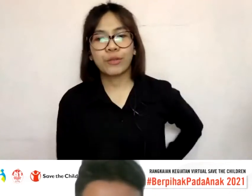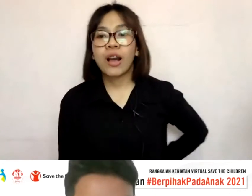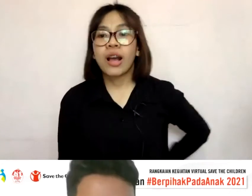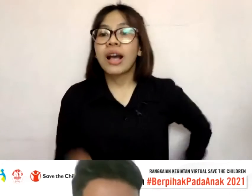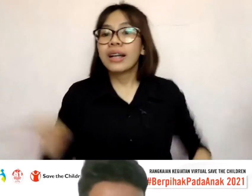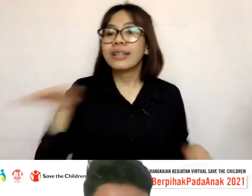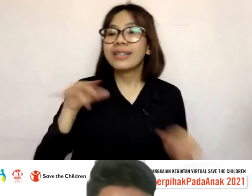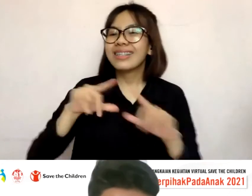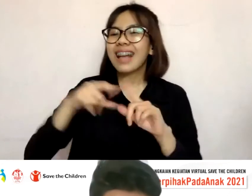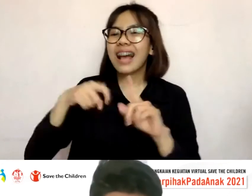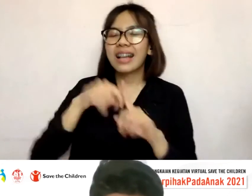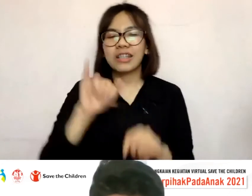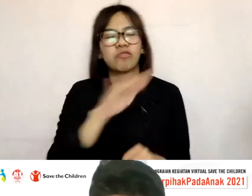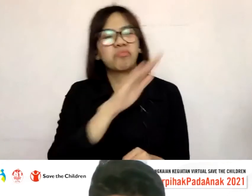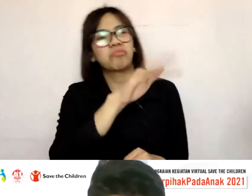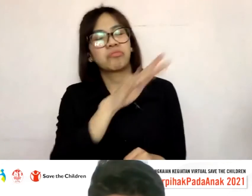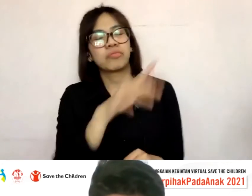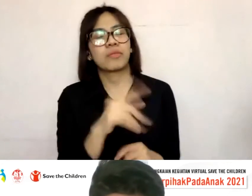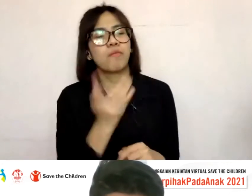menurut Zaki,